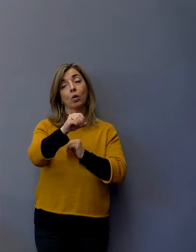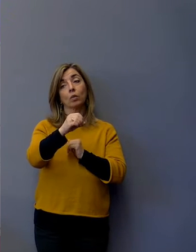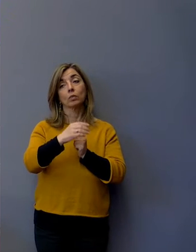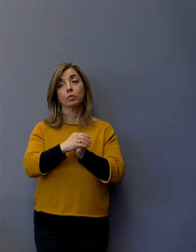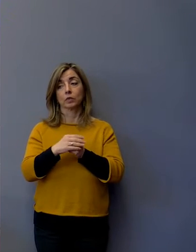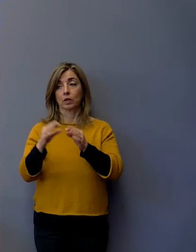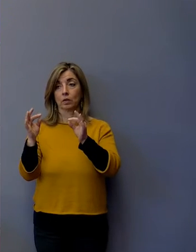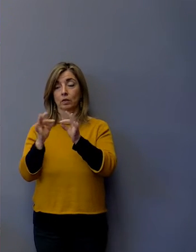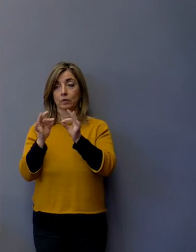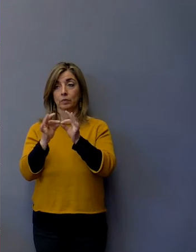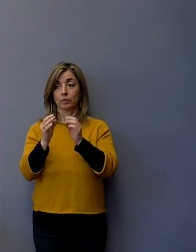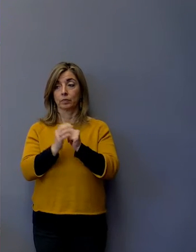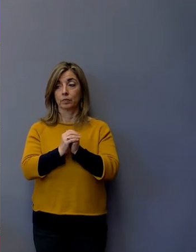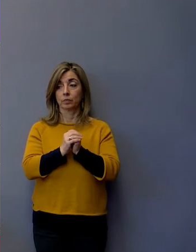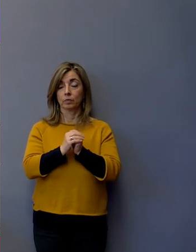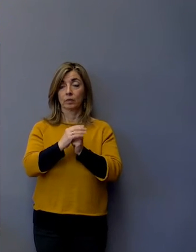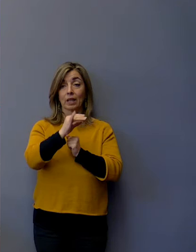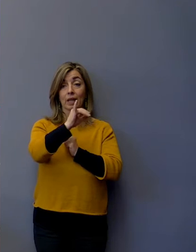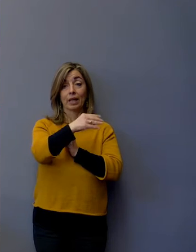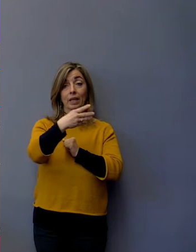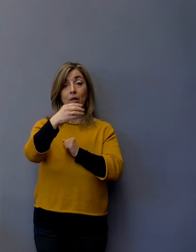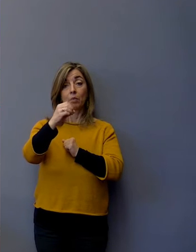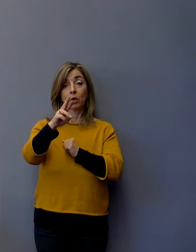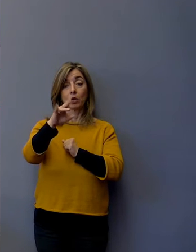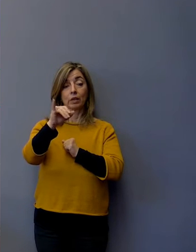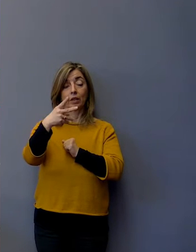favorevole del consigliere immordino